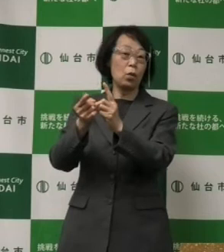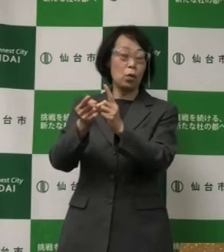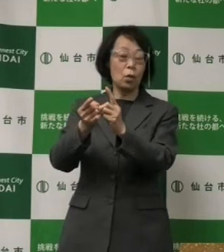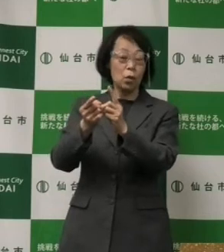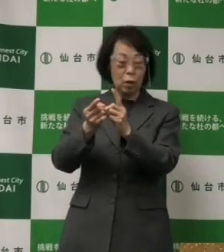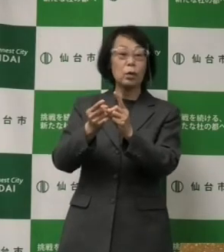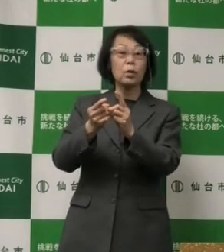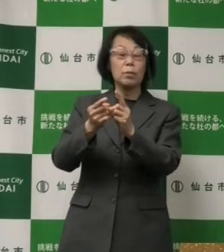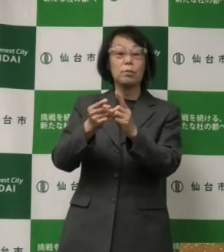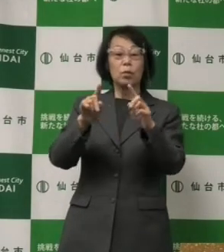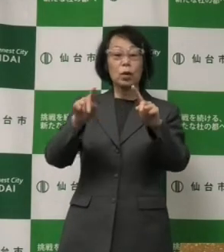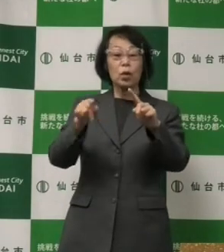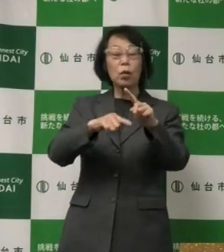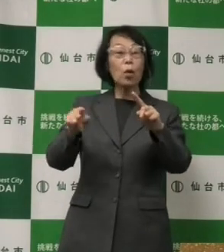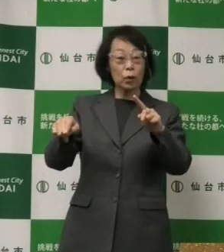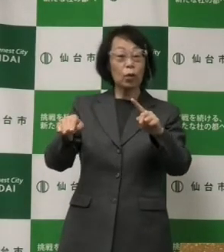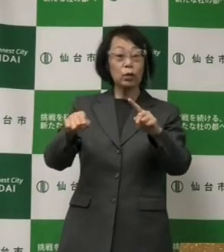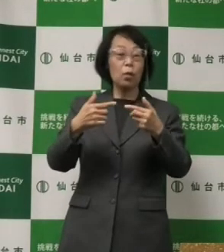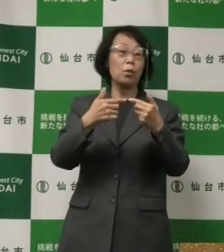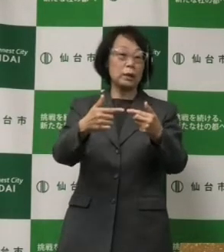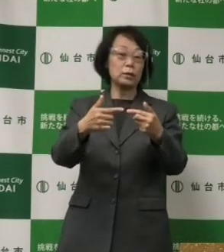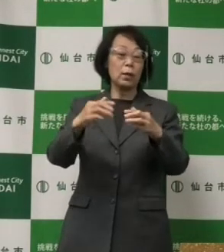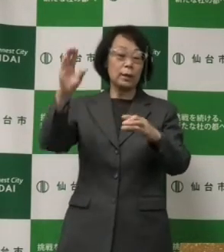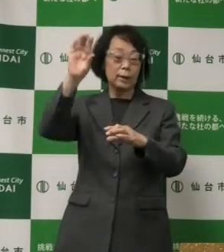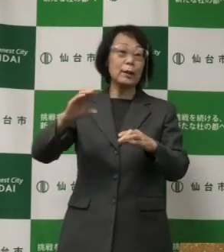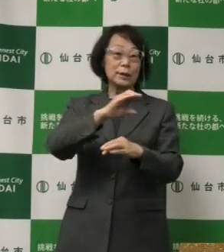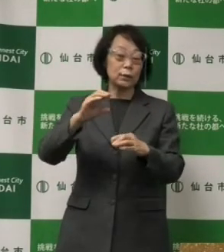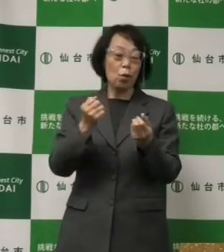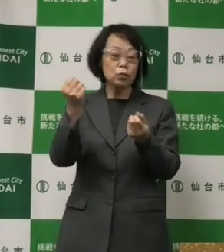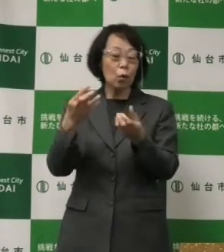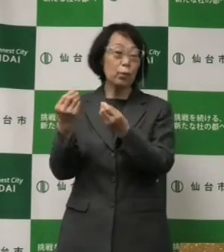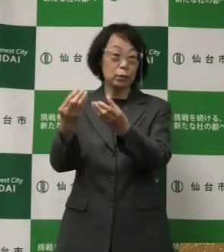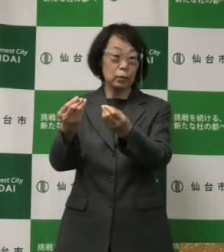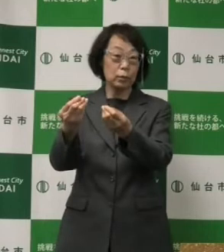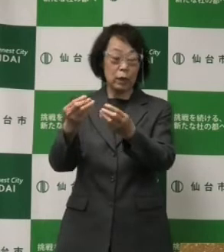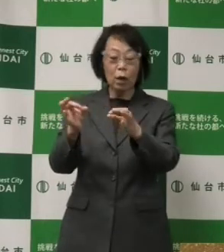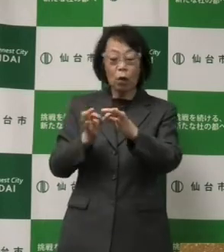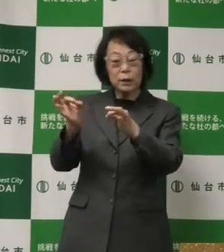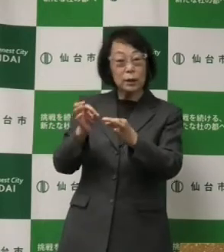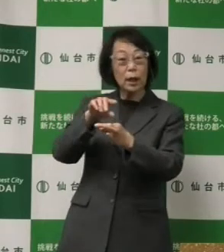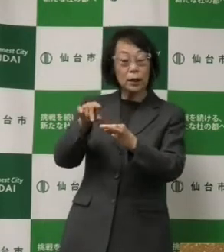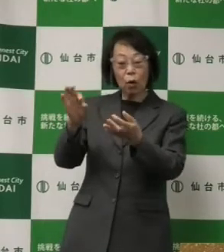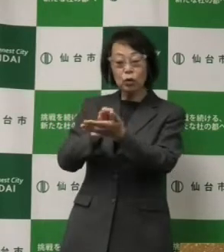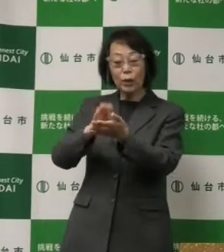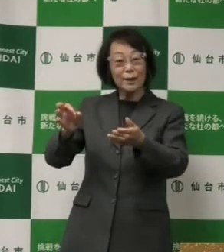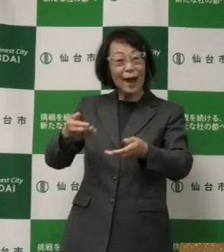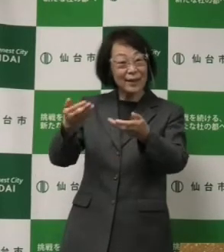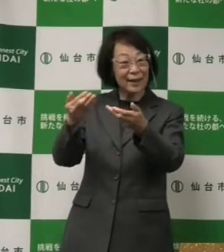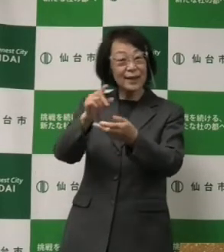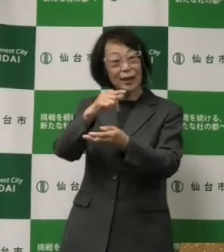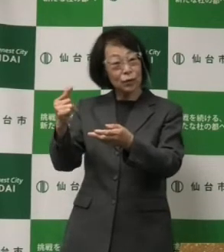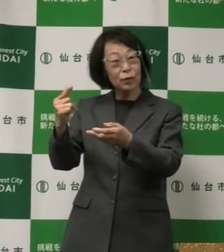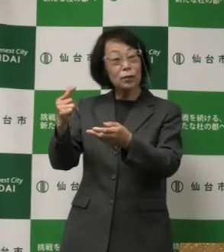共交通事業者への運行継続支援、商店街等における消費喚起などの施